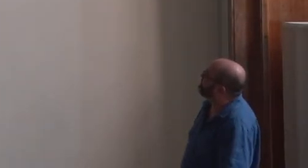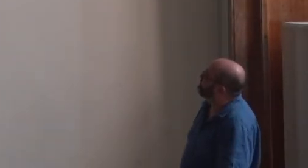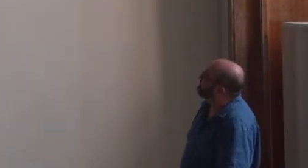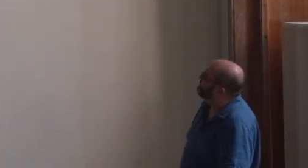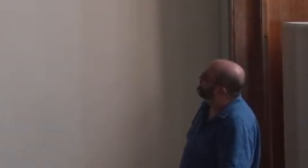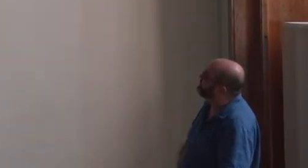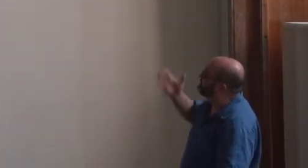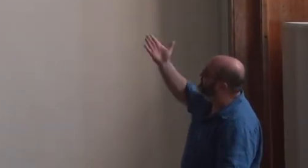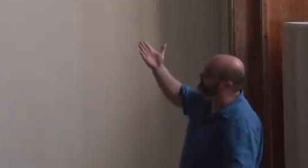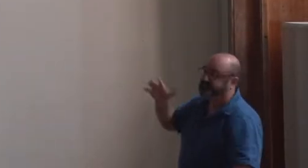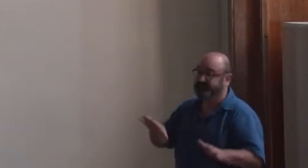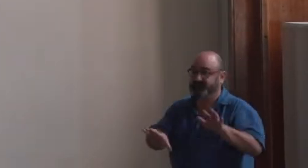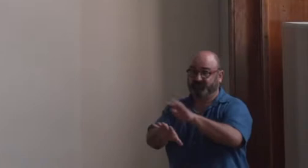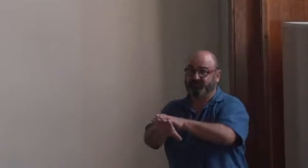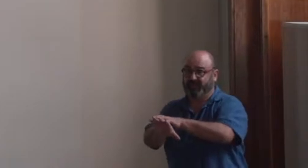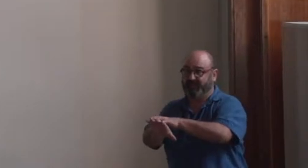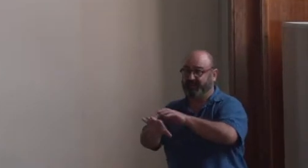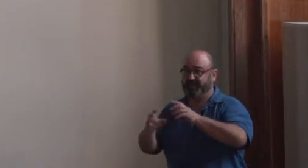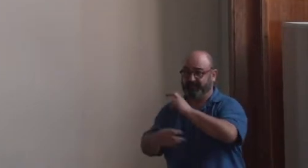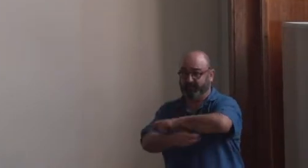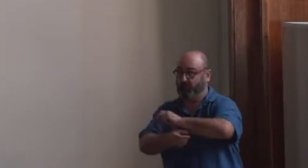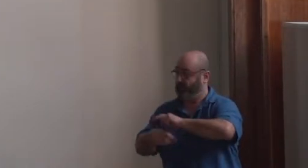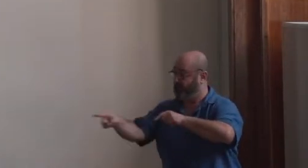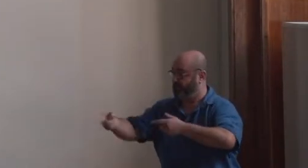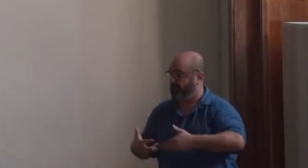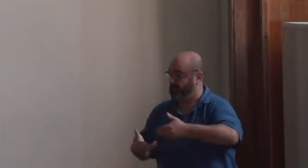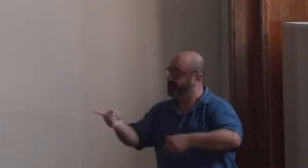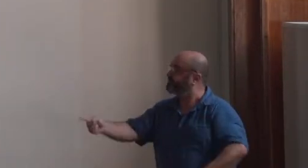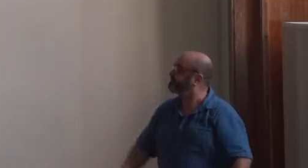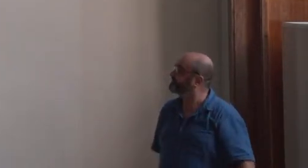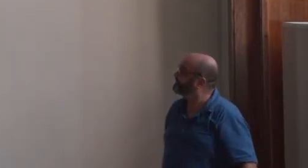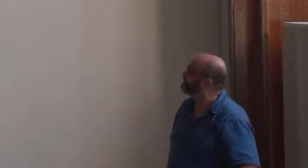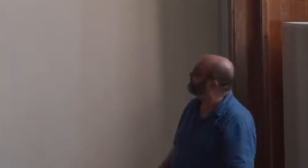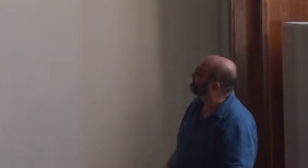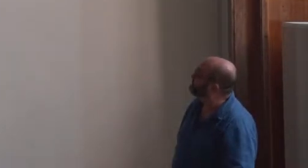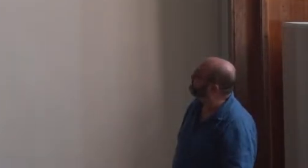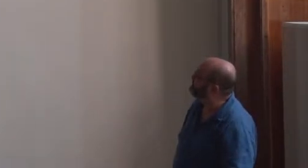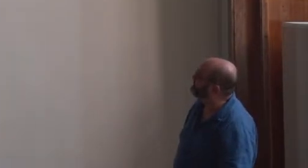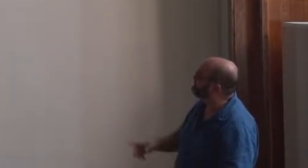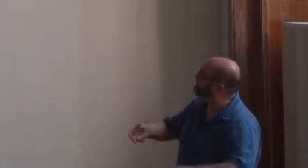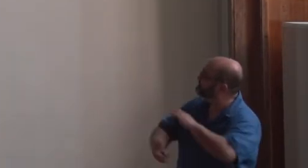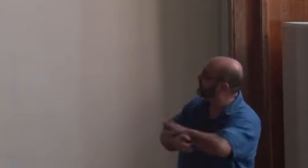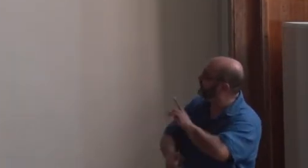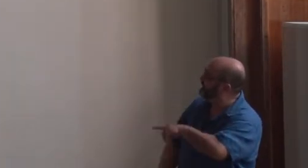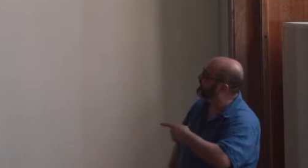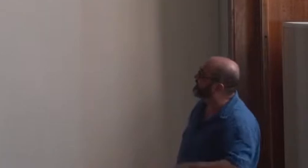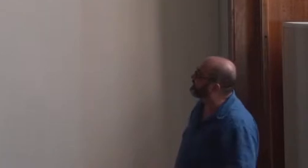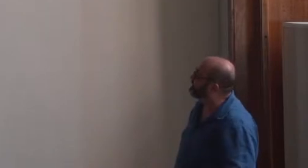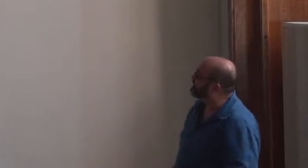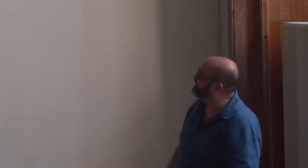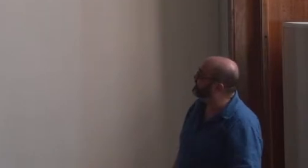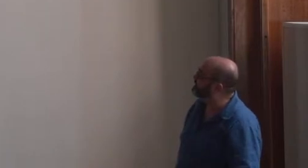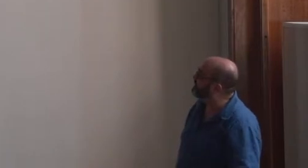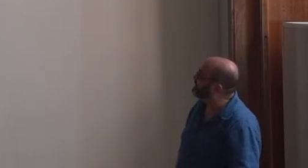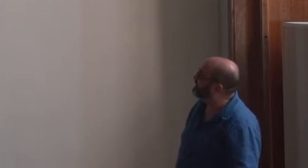Voilà, j'ai un shell Python qui tourne sur mon microcontrôleur ici. Et j'ai du Python, du vrai Python, je peux faire des trucs débiles.